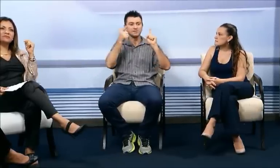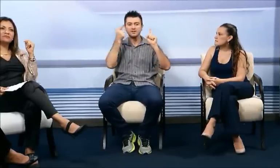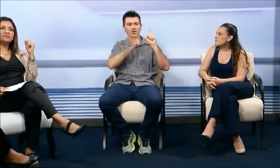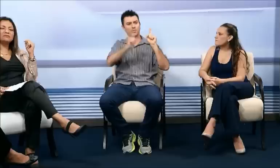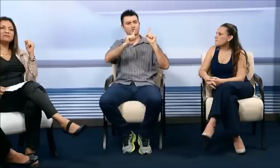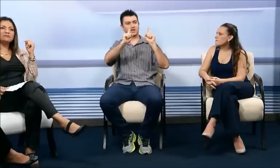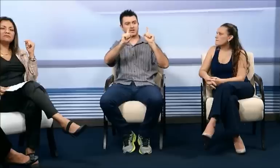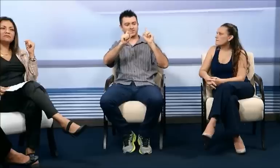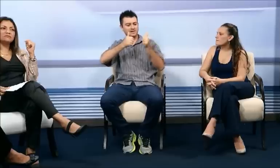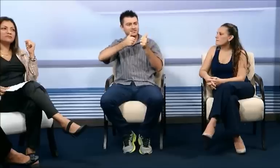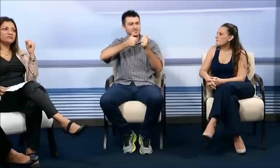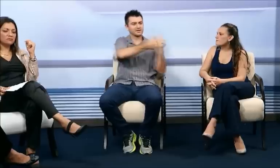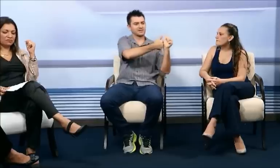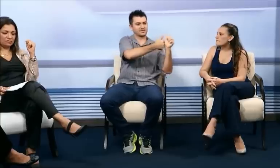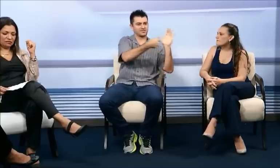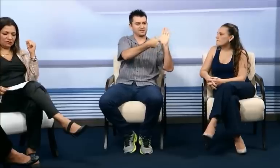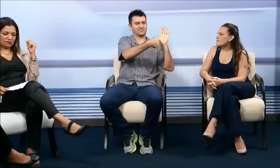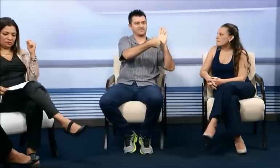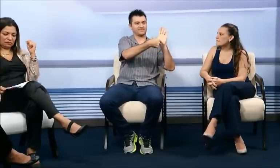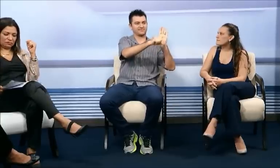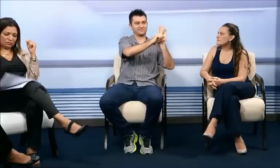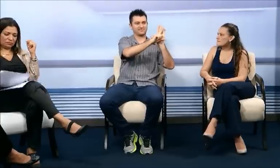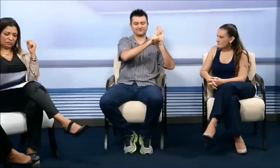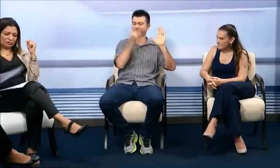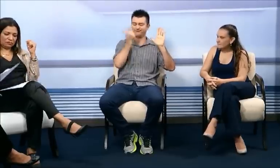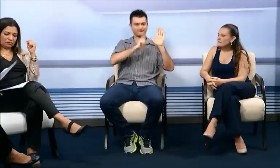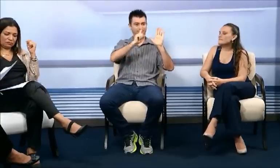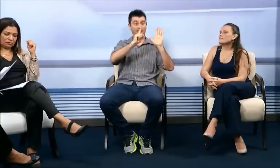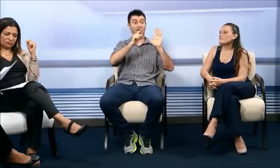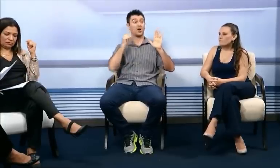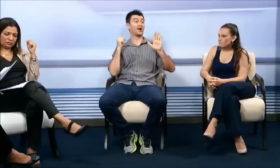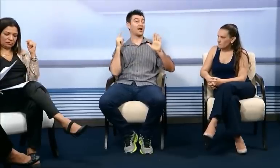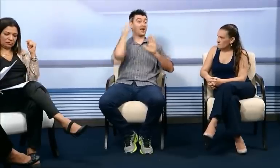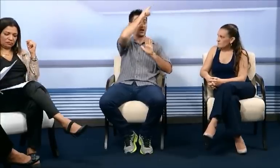Mas a sociedade, ela não cumpre essa lei, não obedece essa lei.